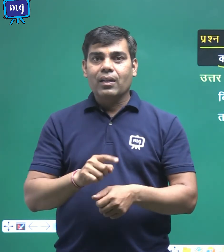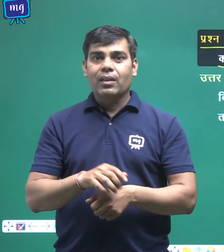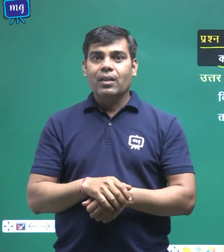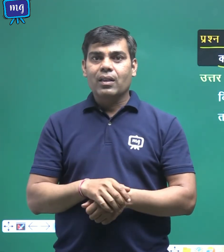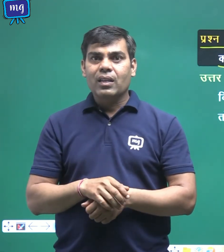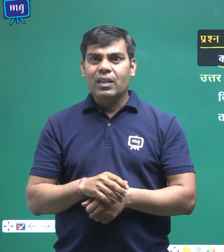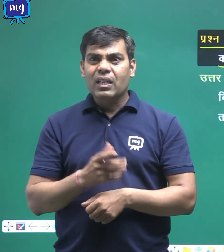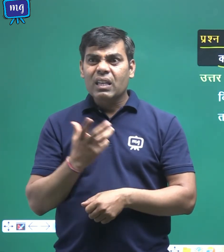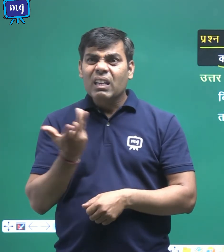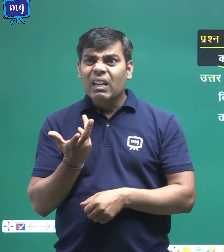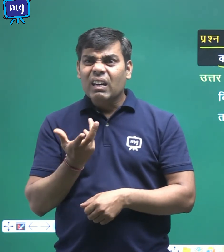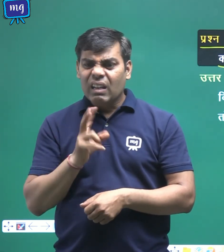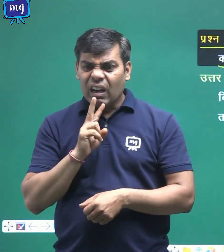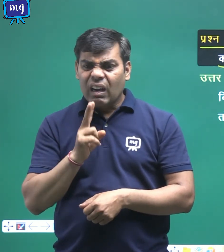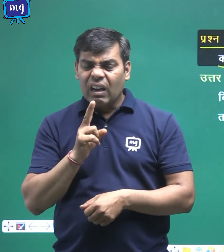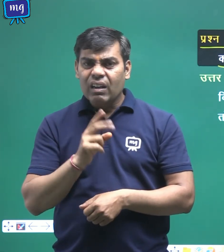क्या कहा?